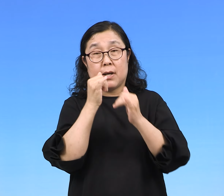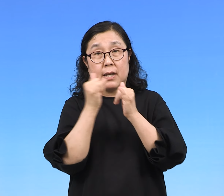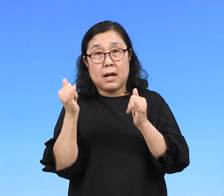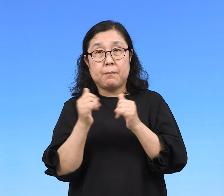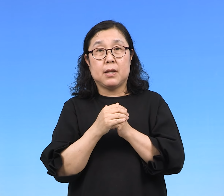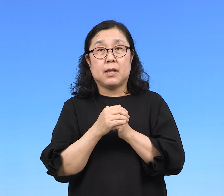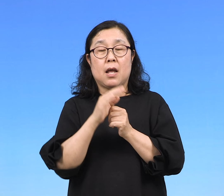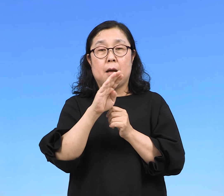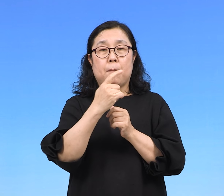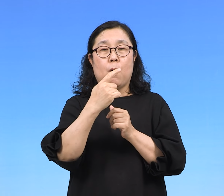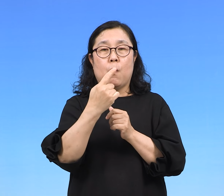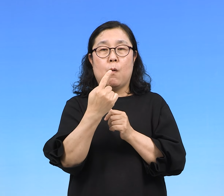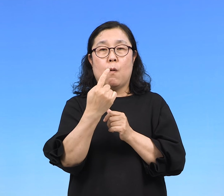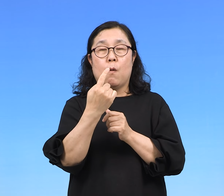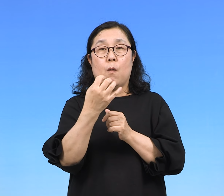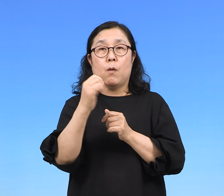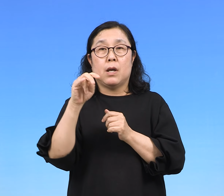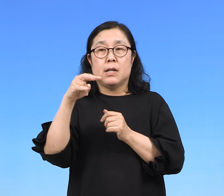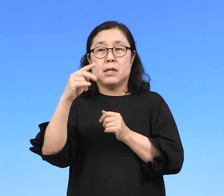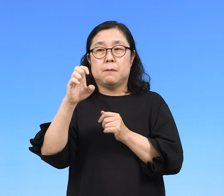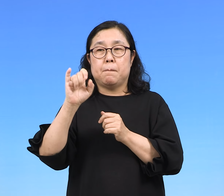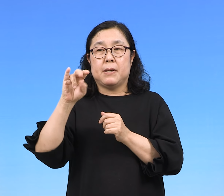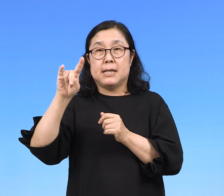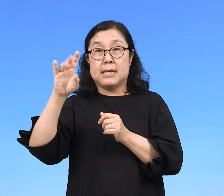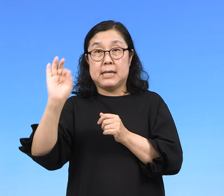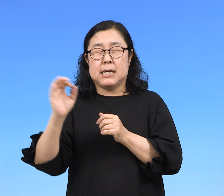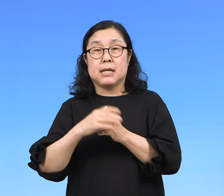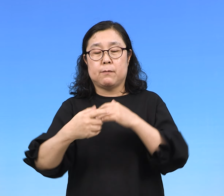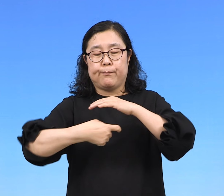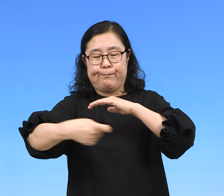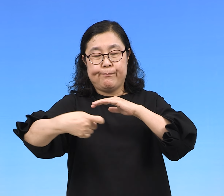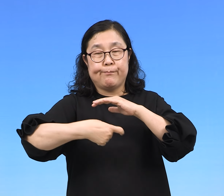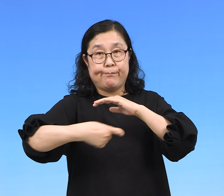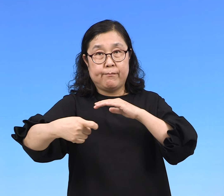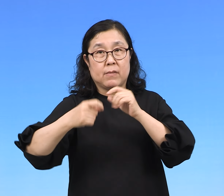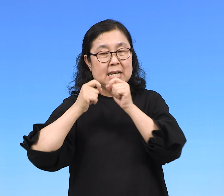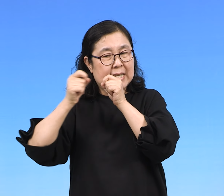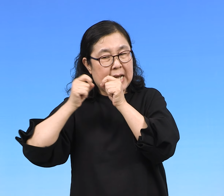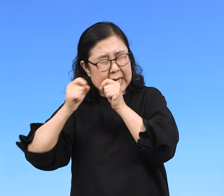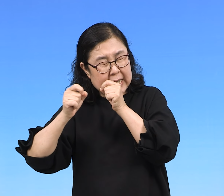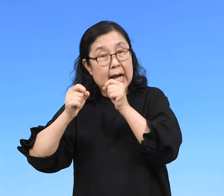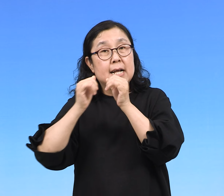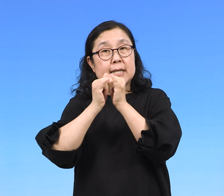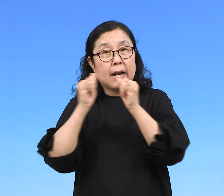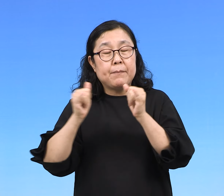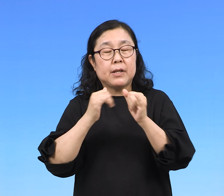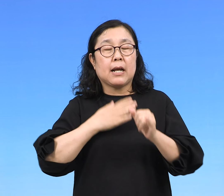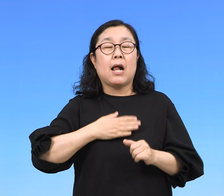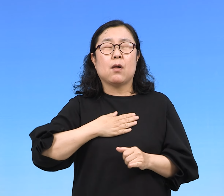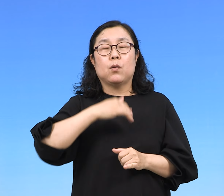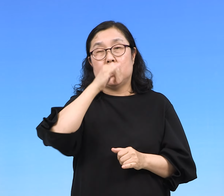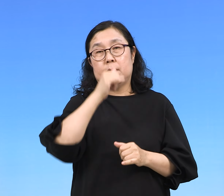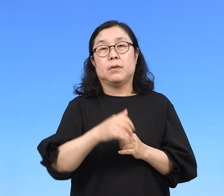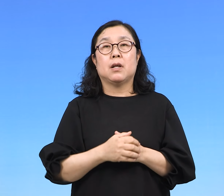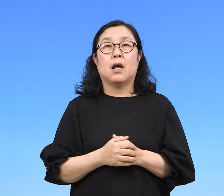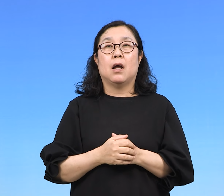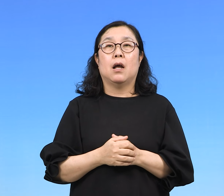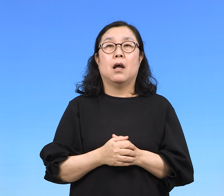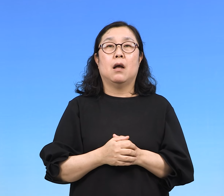똑똑한 분인데 보이스 피싱으로요, 막 몇 억씩 이렇게 그 사기를 당한 그런 케이스들을 제가 알고